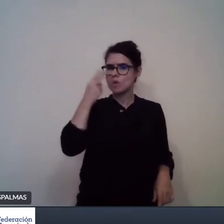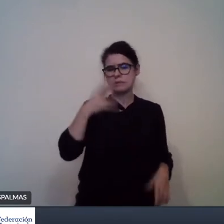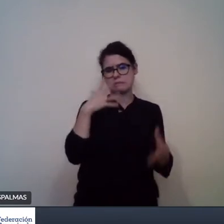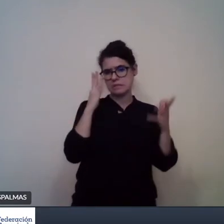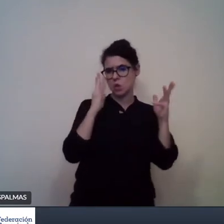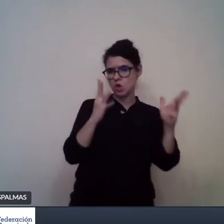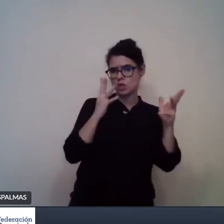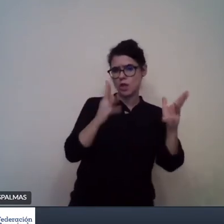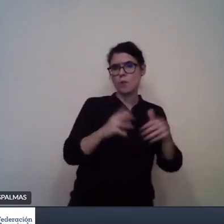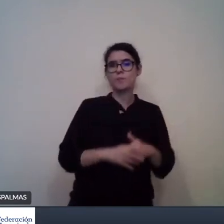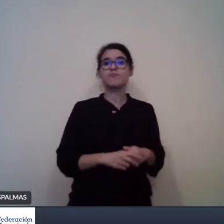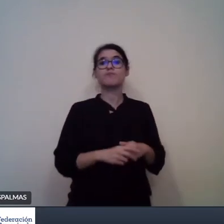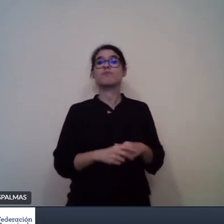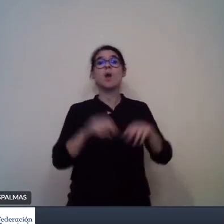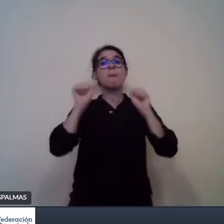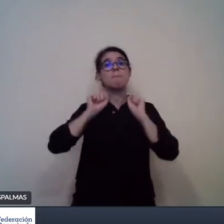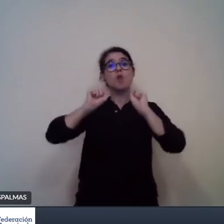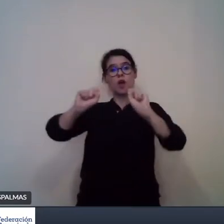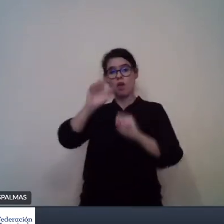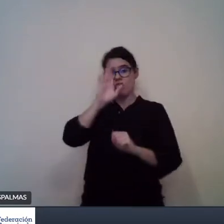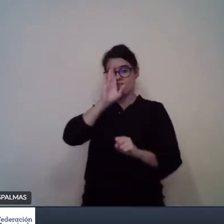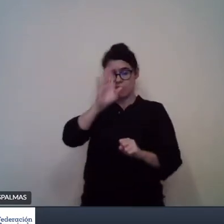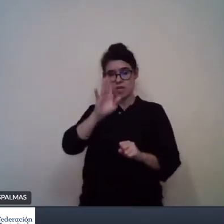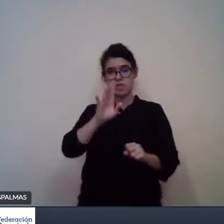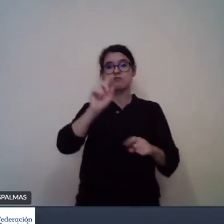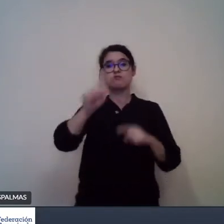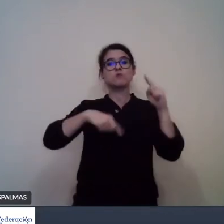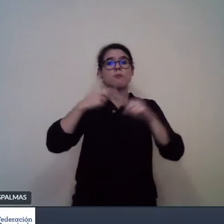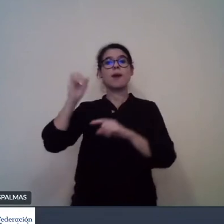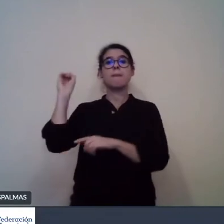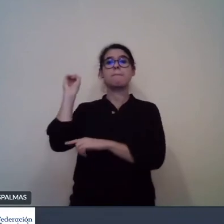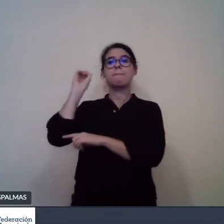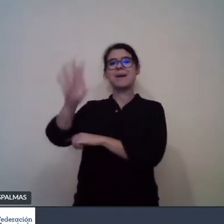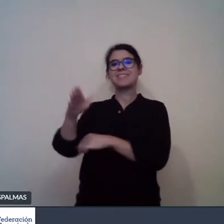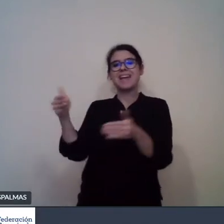directo, continuación y búsqueda del pase a la esquina.